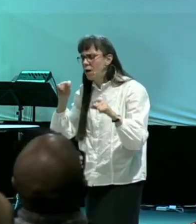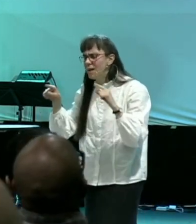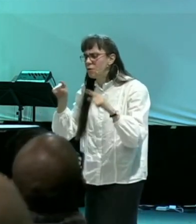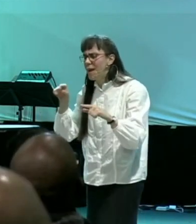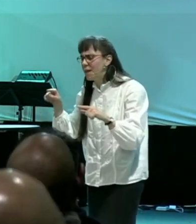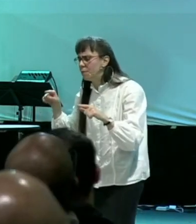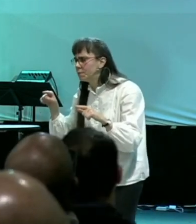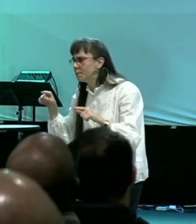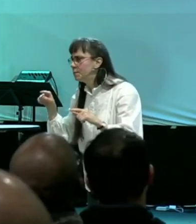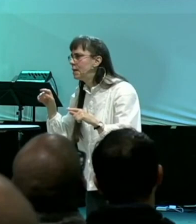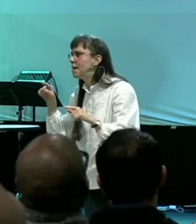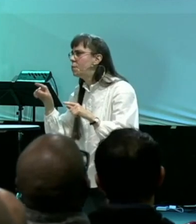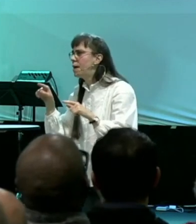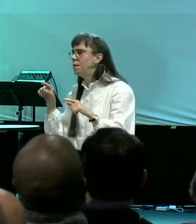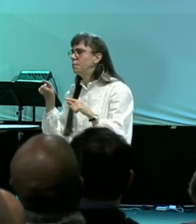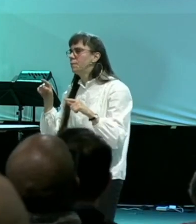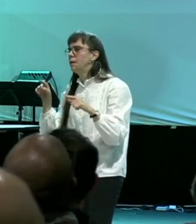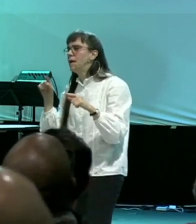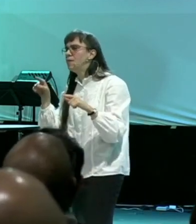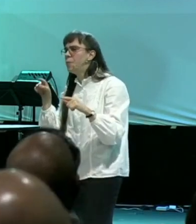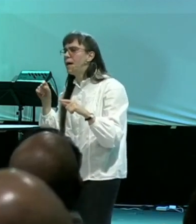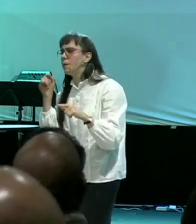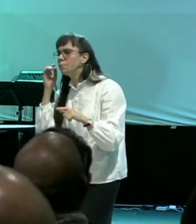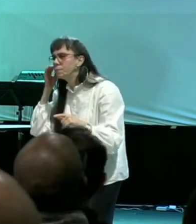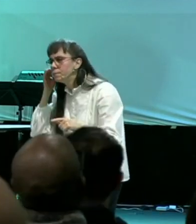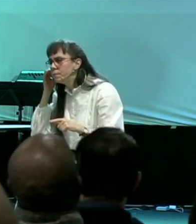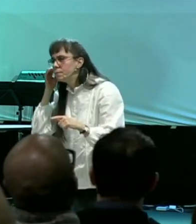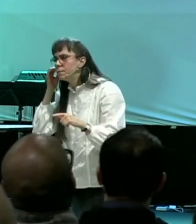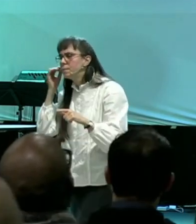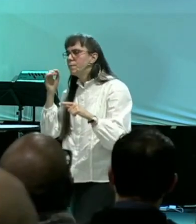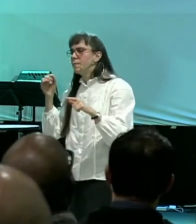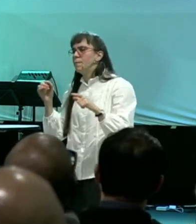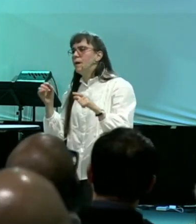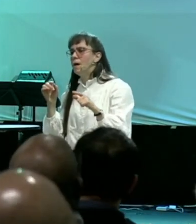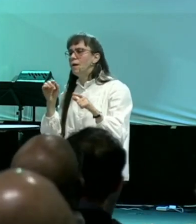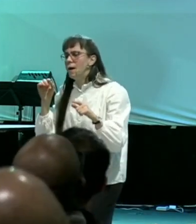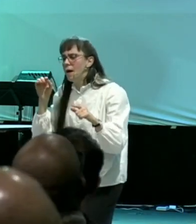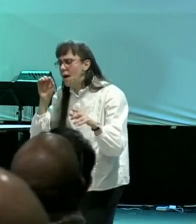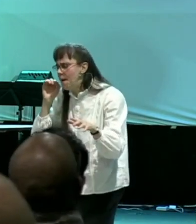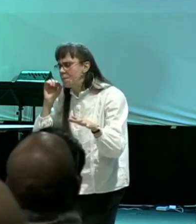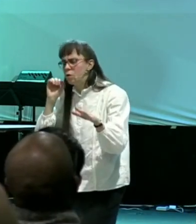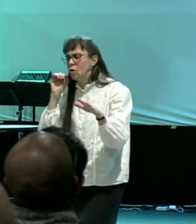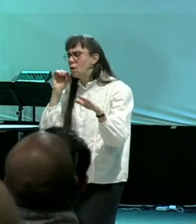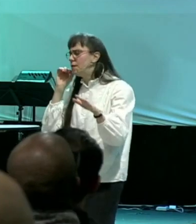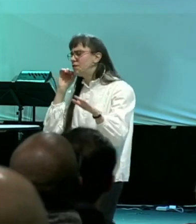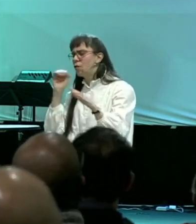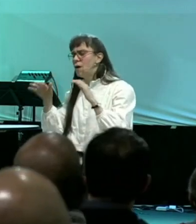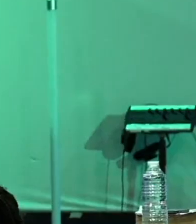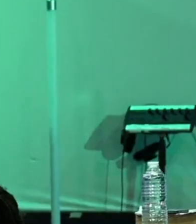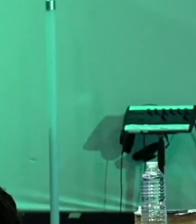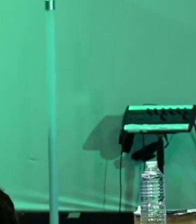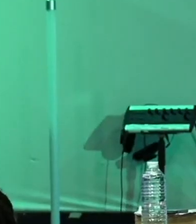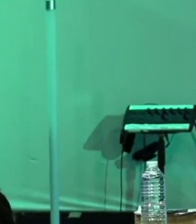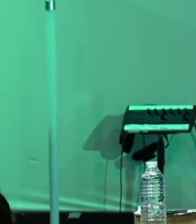a un plan. God has a plan. Dieu a un plan. He has a plan. Dieu a un plan. He has a plan. Tu vas détruire les autorités. Tu as une